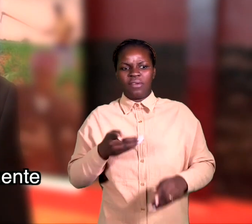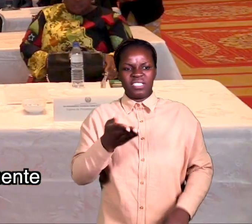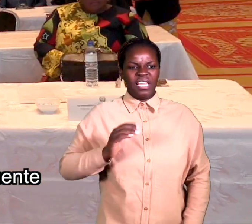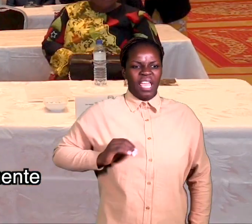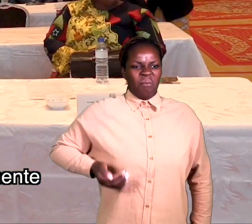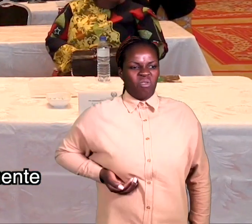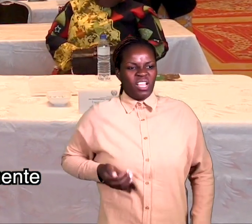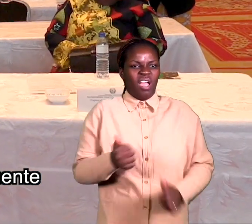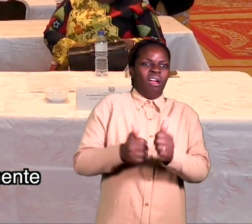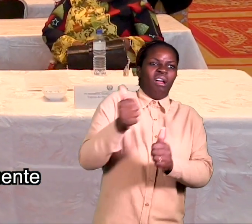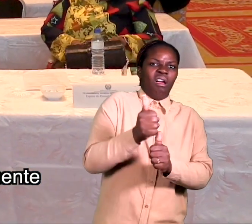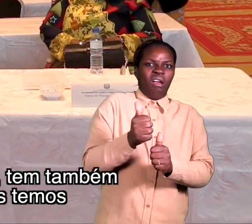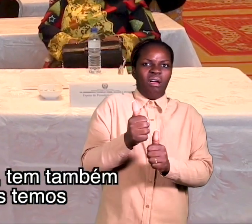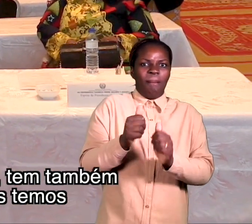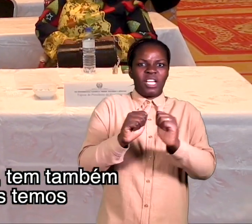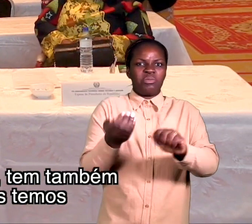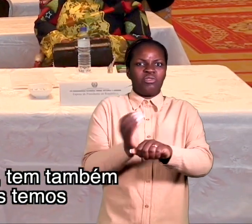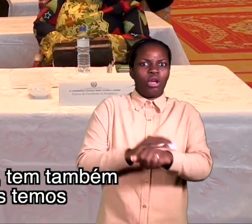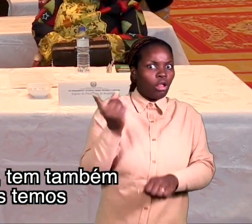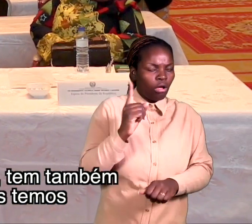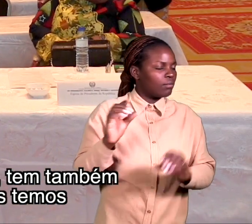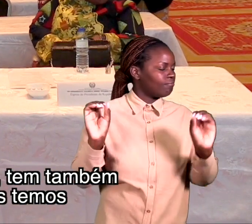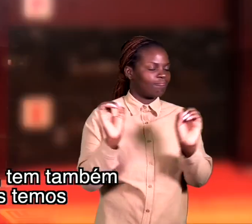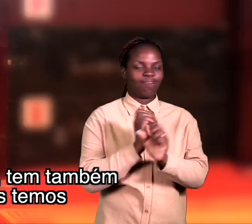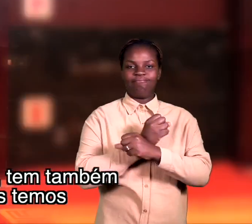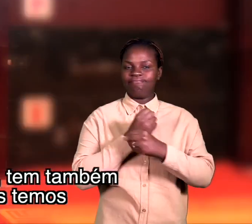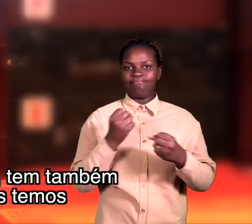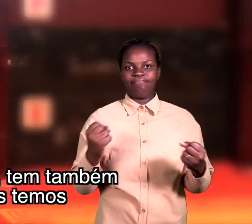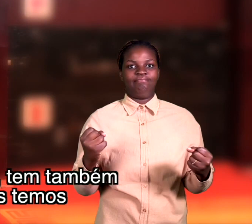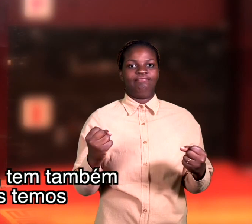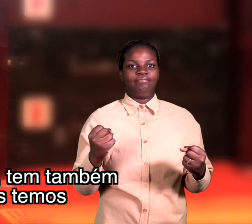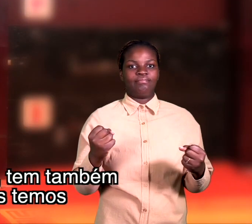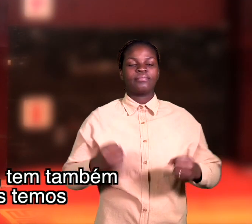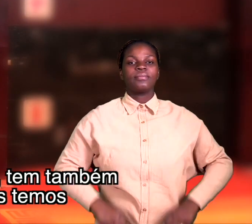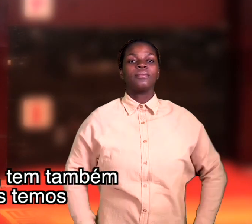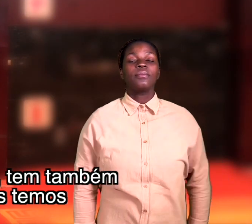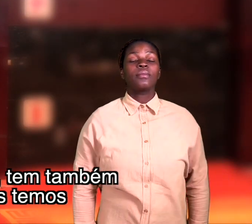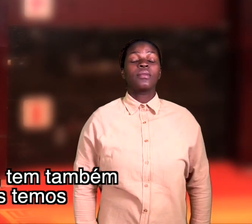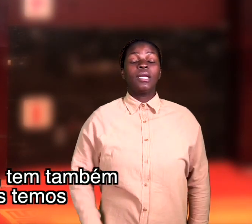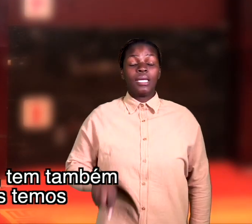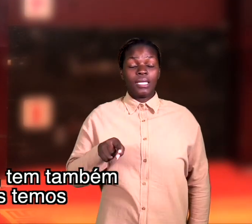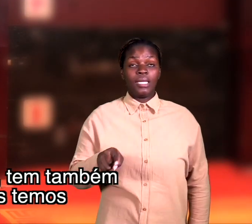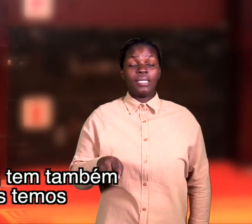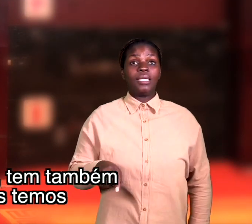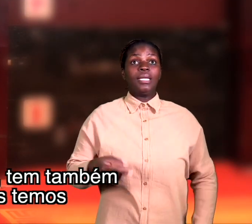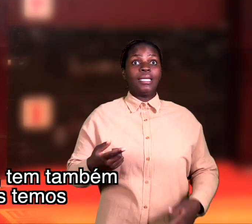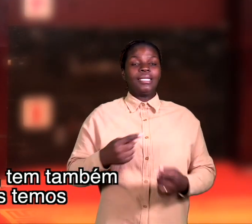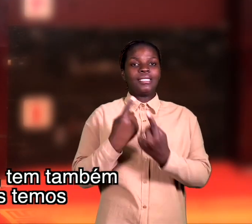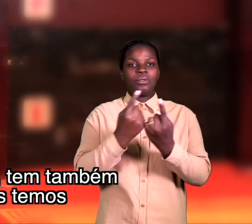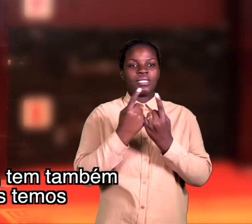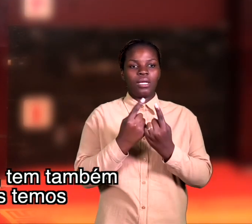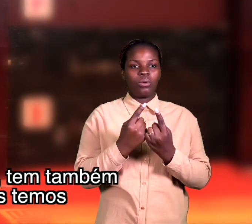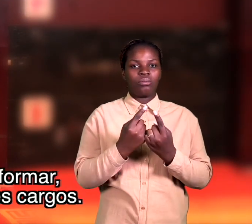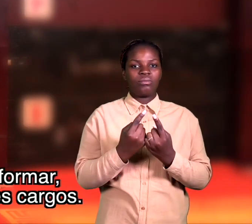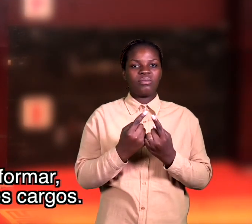ali simplesmente porque ela é mulher. É verdade que deveriam ser mais, mas isso tem mais também a ver com quantas